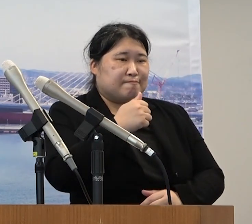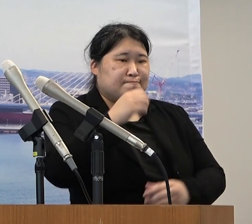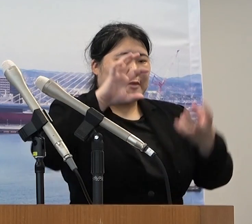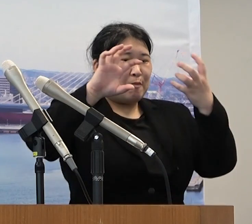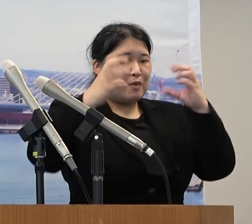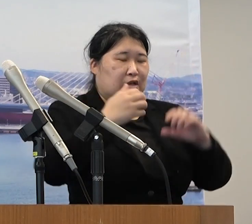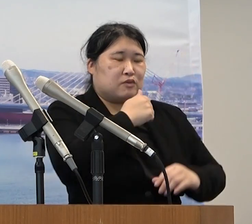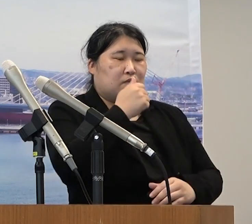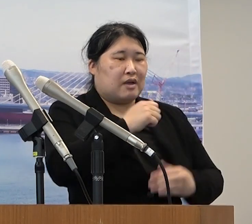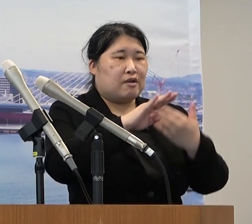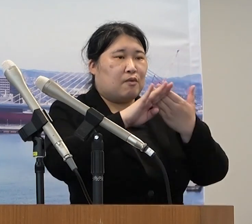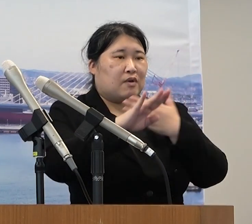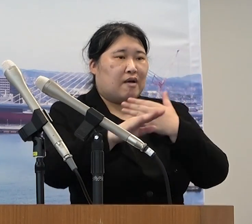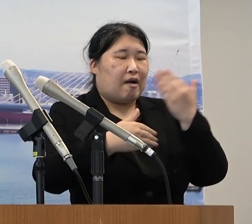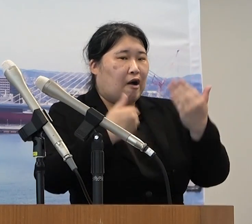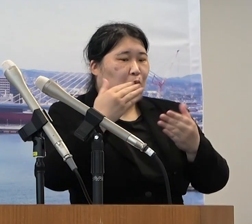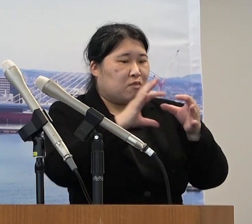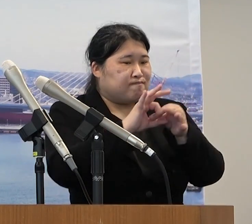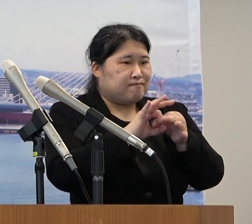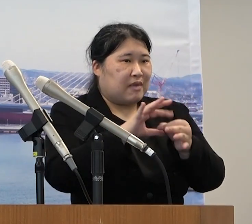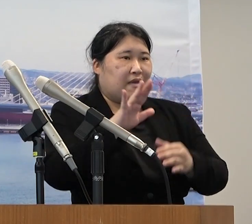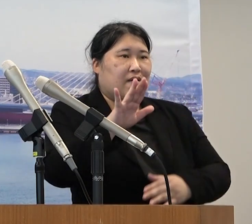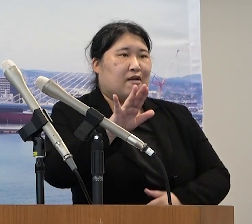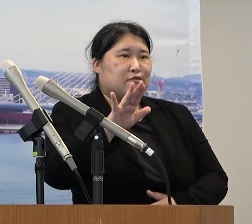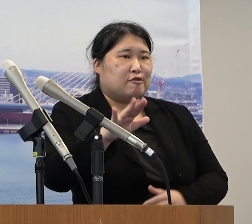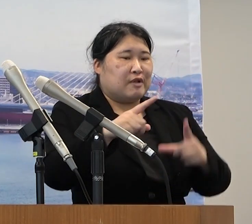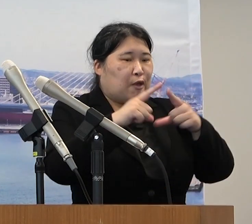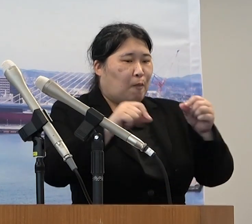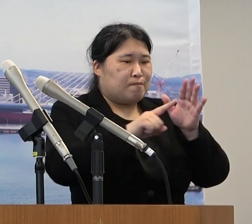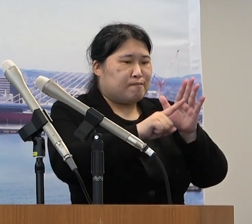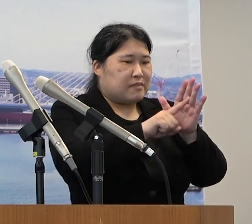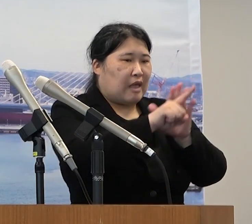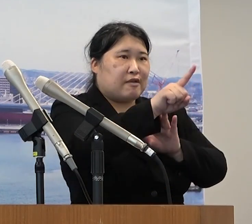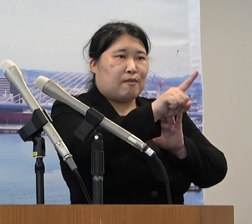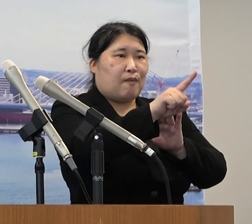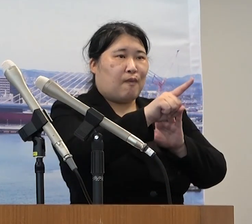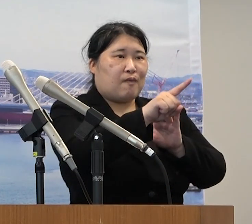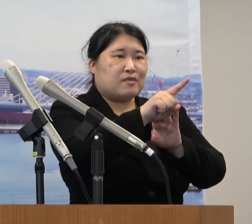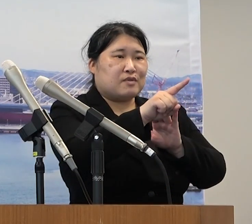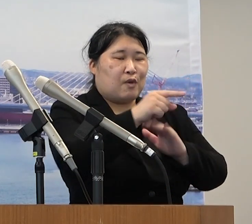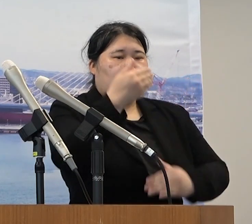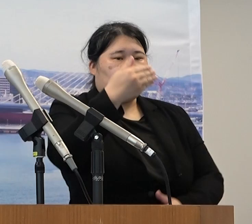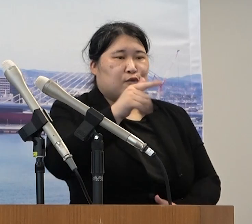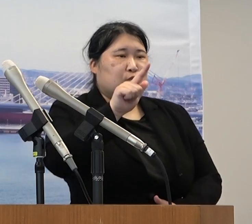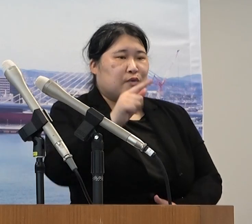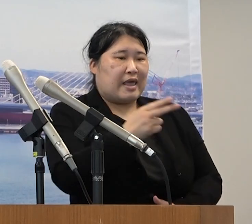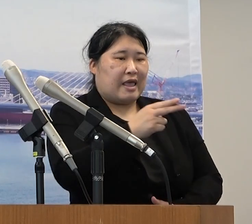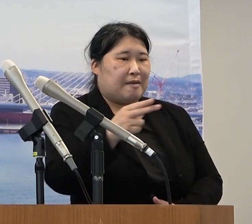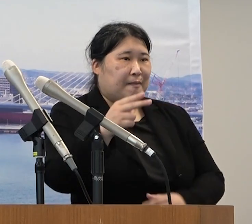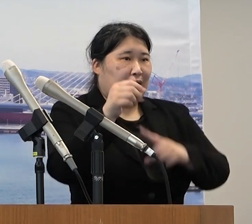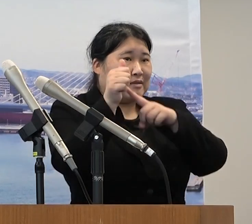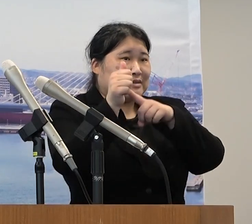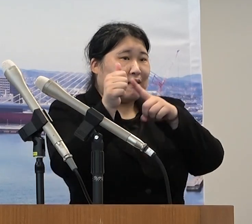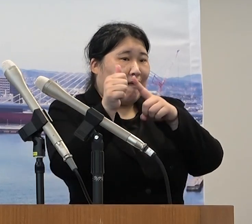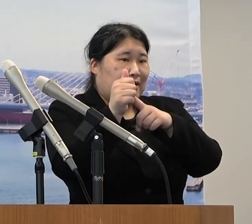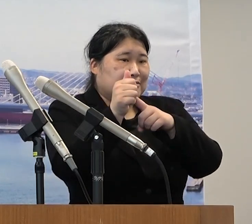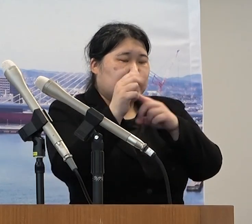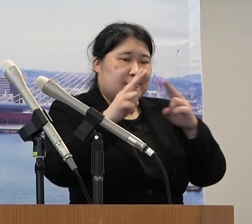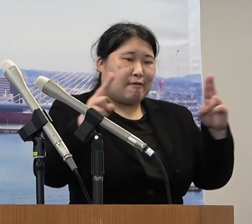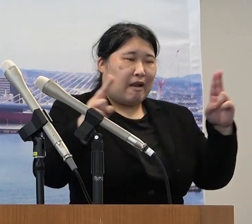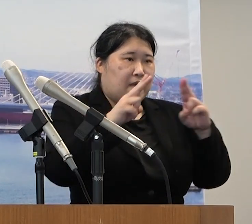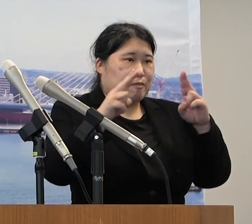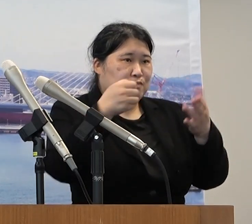ならず、青森にゆかりのある日本を代表するアーティストであるクレバさんのライブパフォーマンスも決定